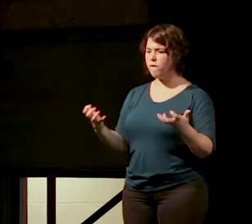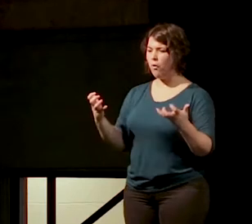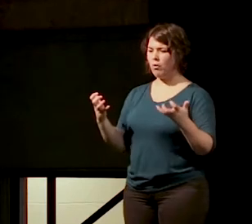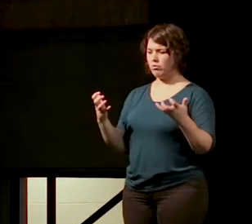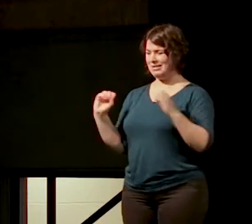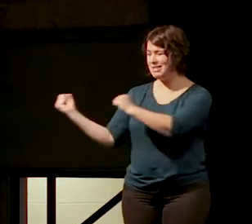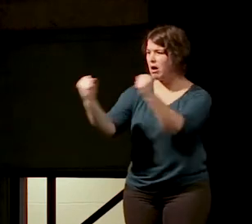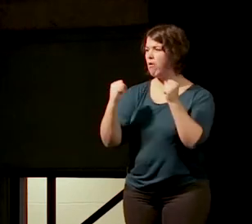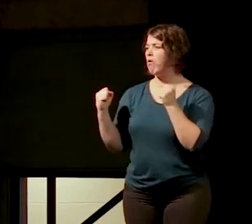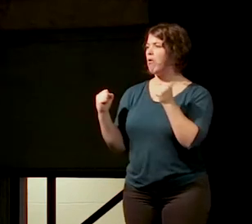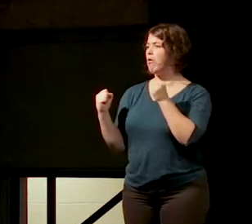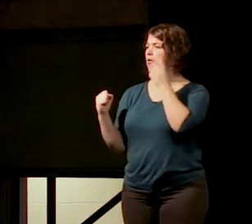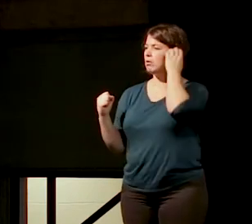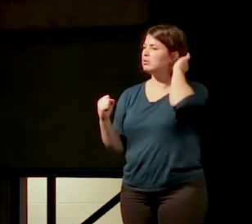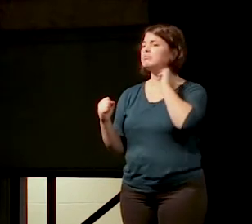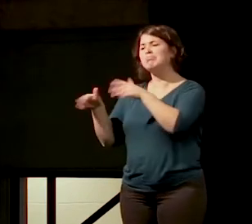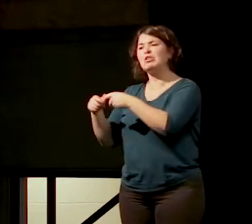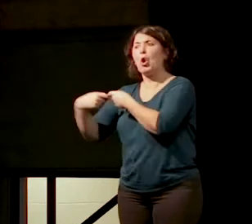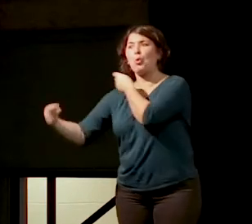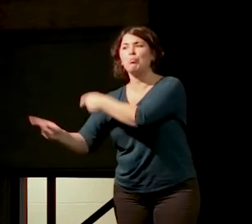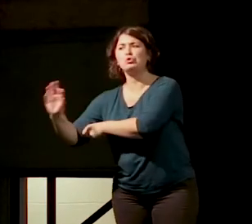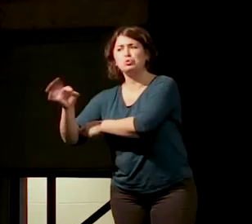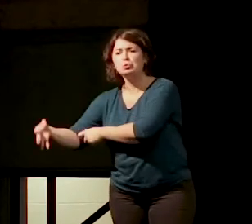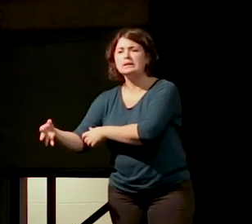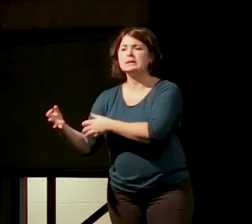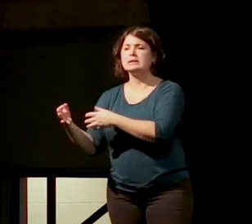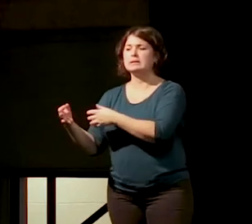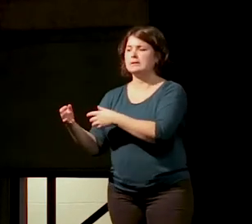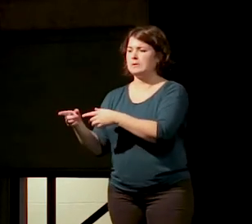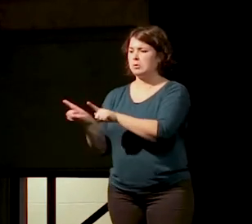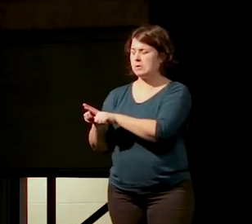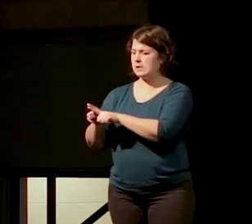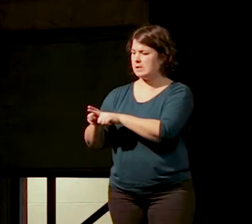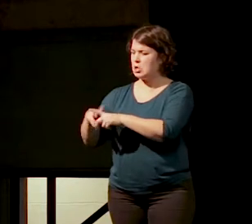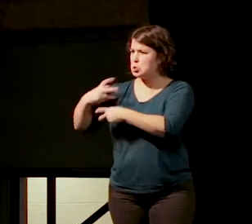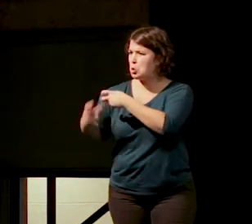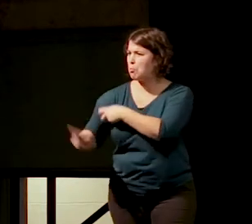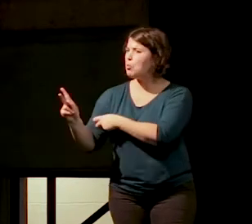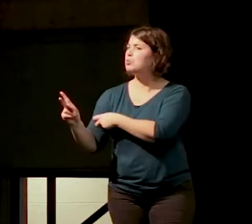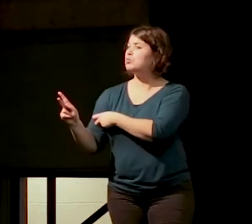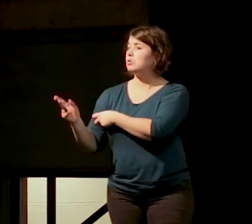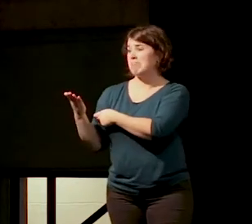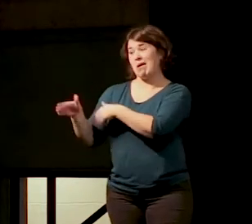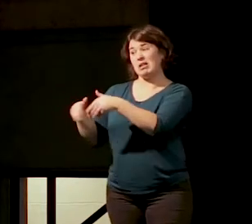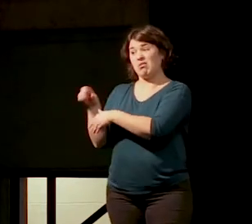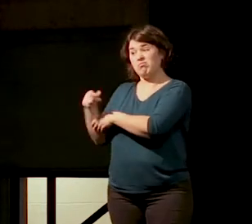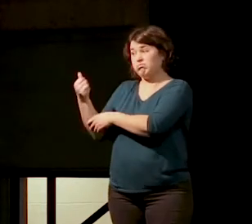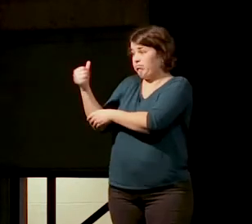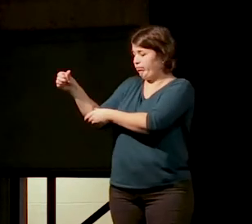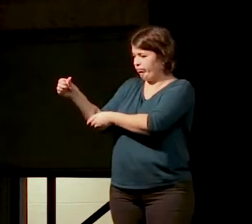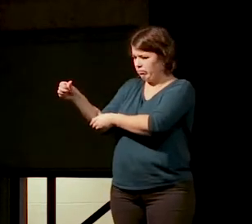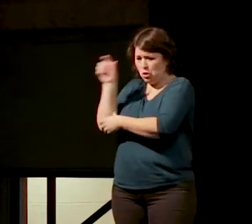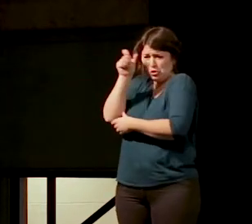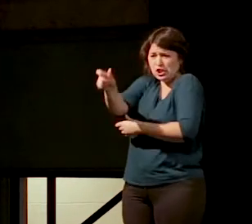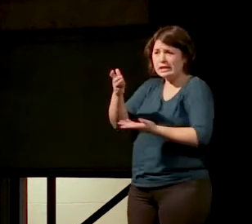converger. Certes, elle est plus longue, cette méthode, elle est plus exigeante, mais c'est la seule qui donne du